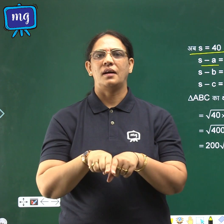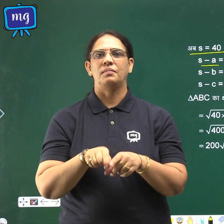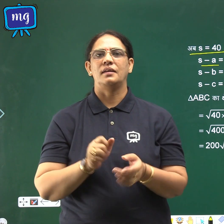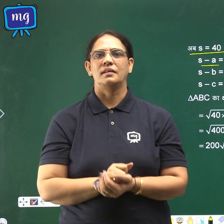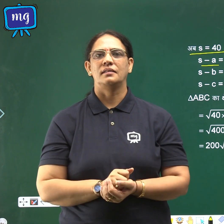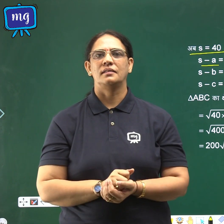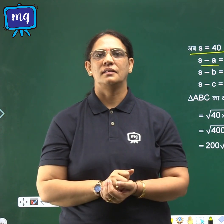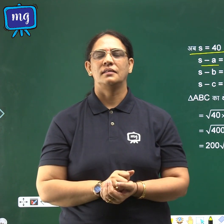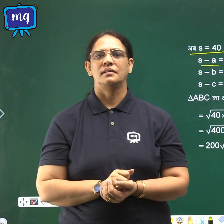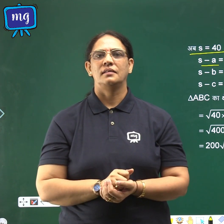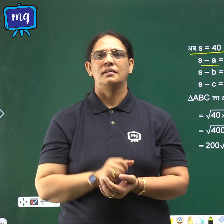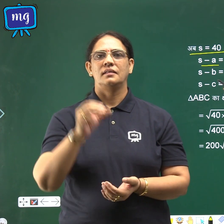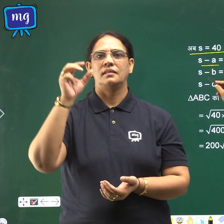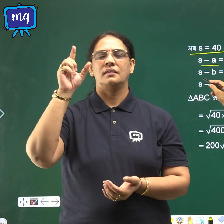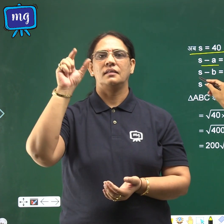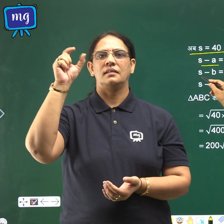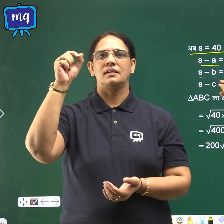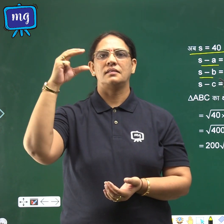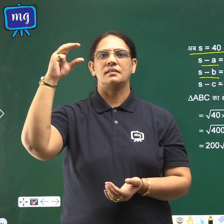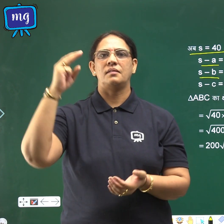बराबर 10 सेमी।